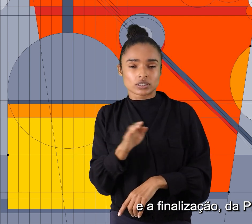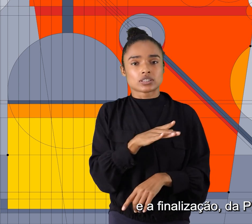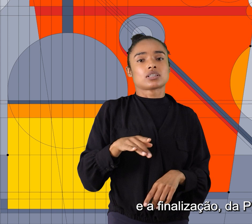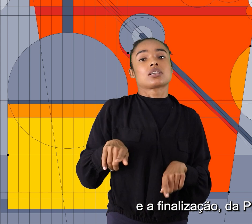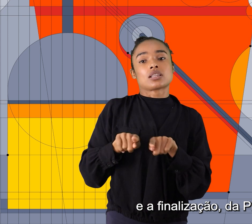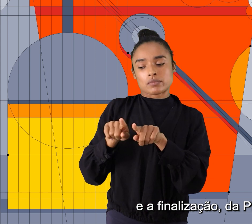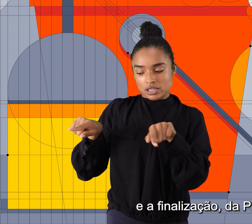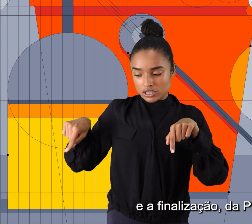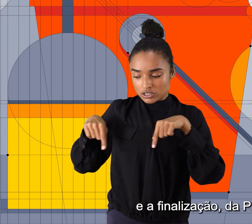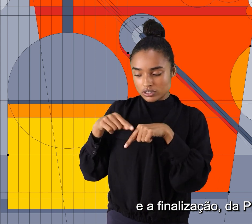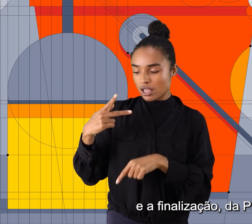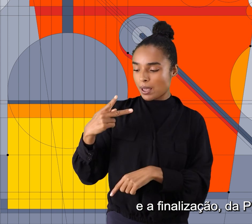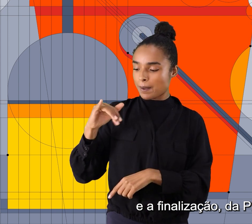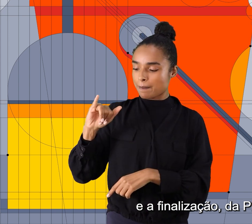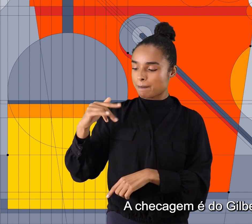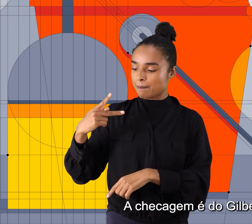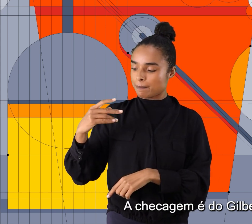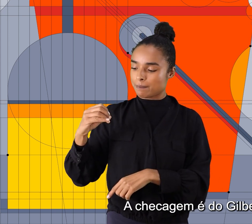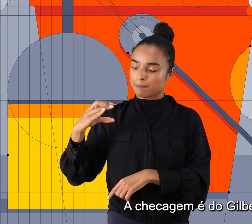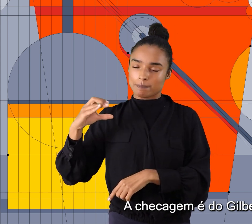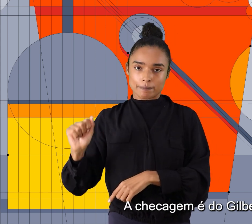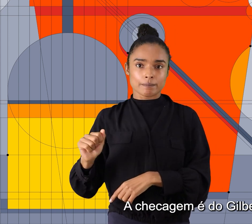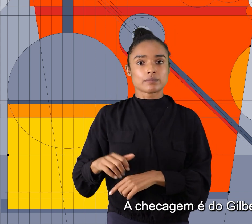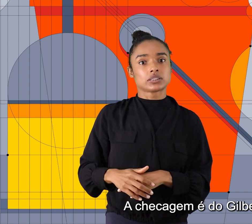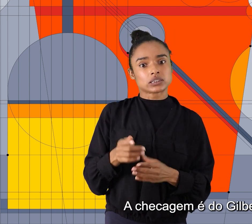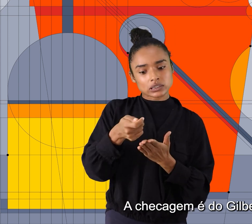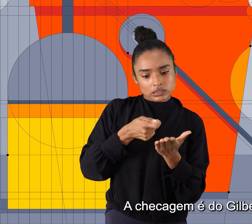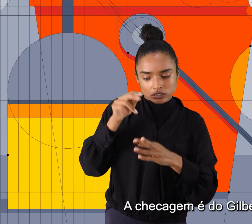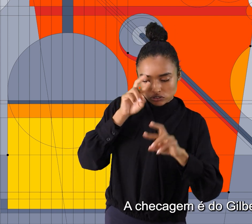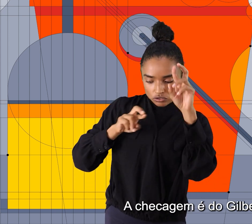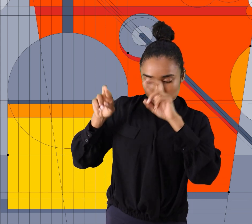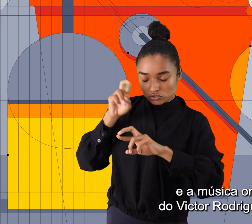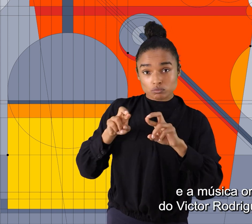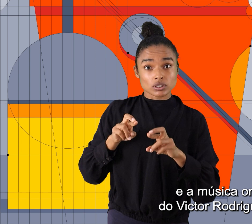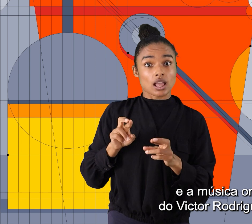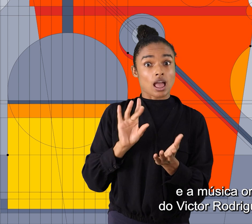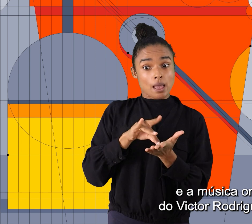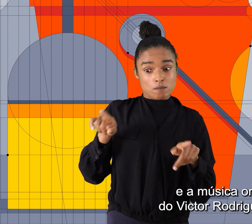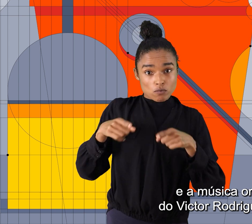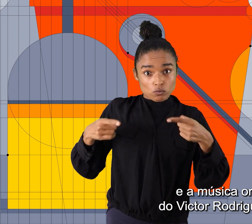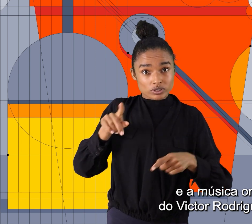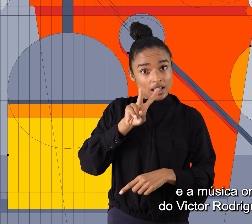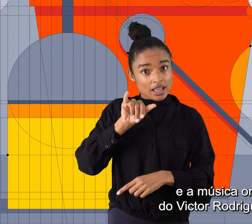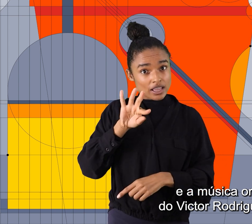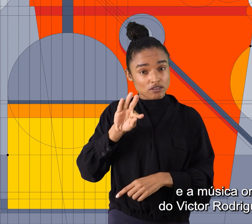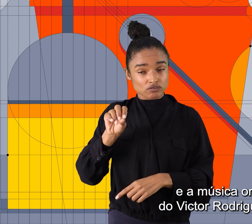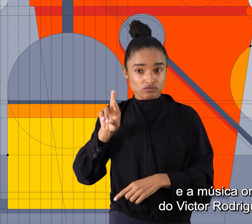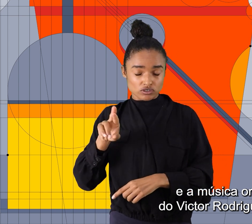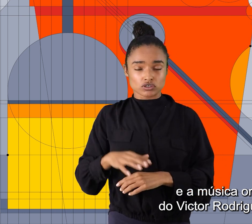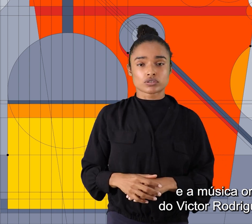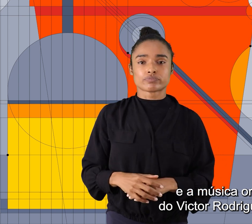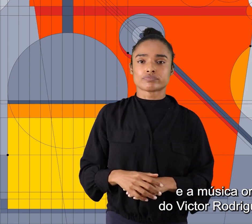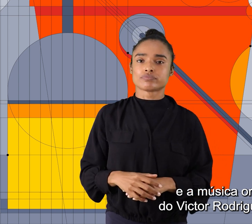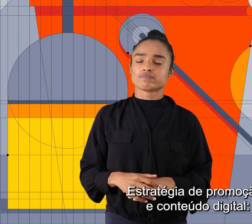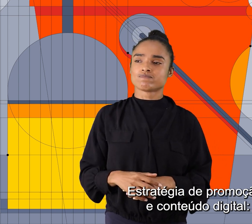a finalização da Pipoca Sound. A checagem é do Gilberto Porcidônio e a música original do Vitor Rodrigues